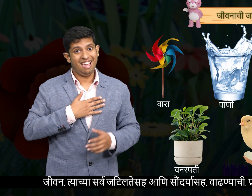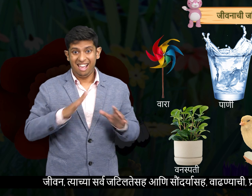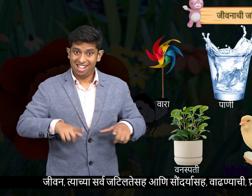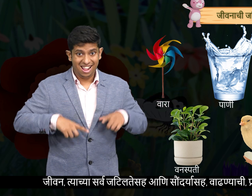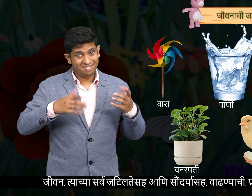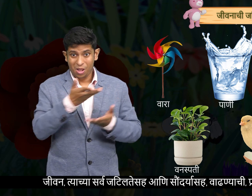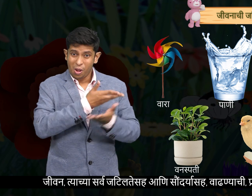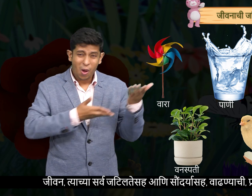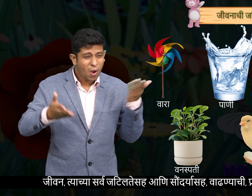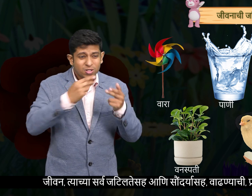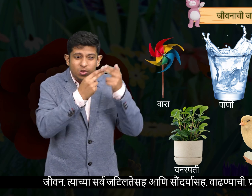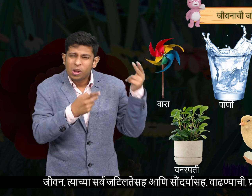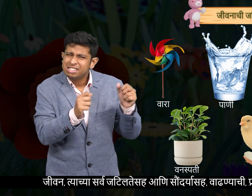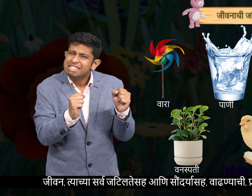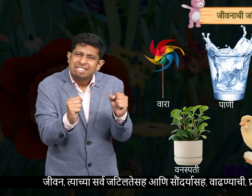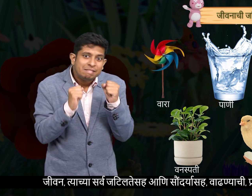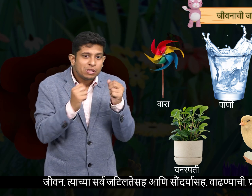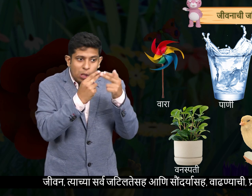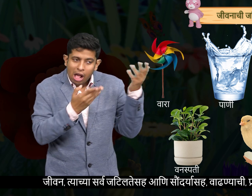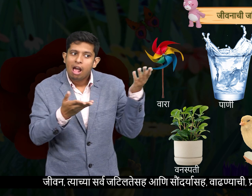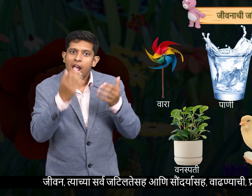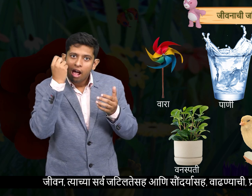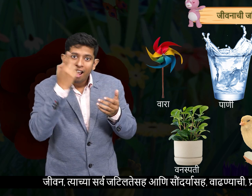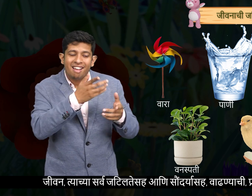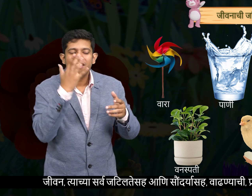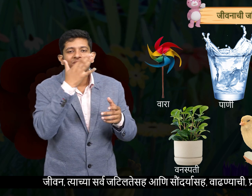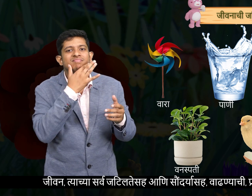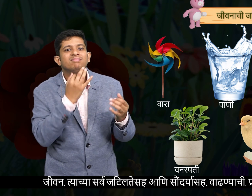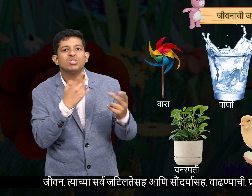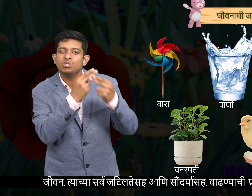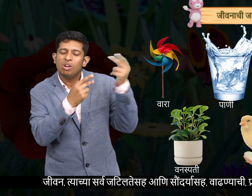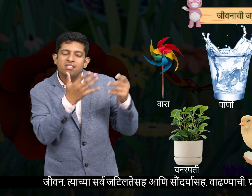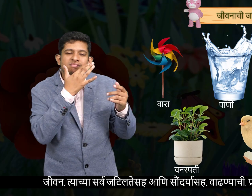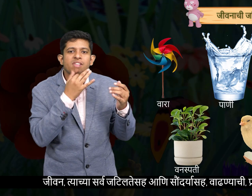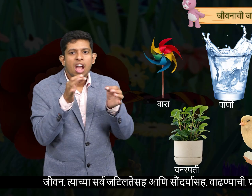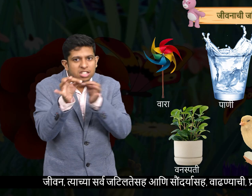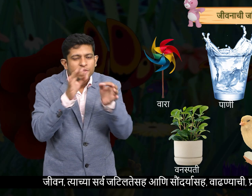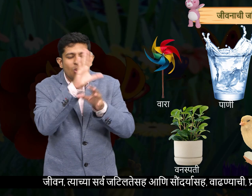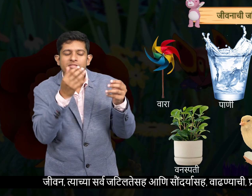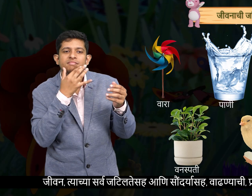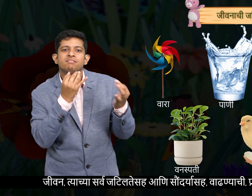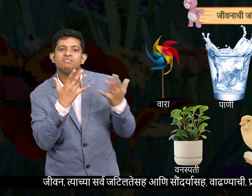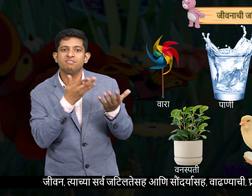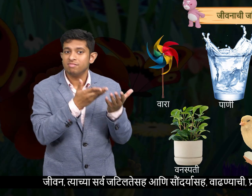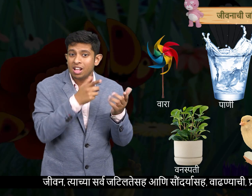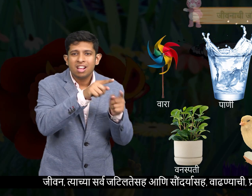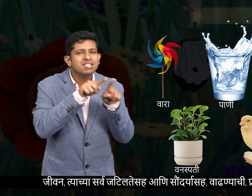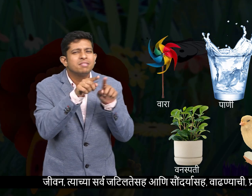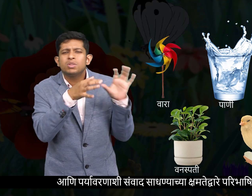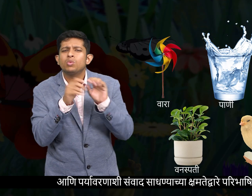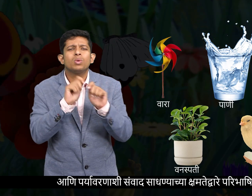जीवन त्याच्या सर्व जटिलतेसह आणि सौंदर्यासह वाढण्याची, प्रतिसाद